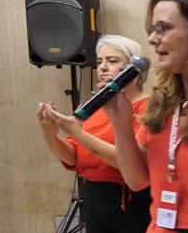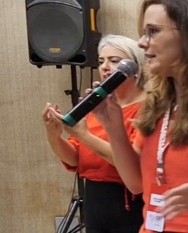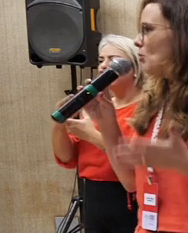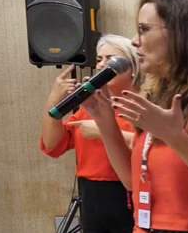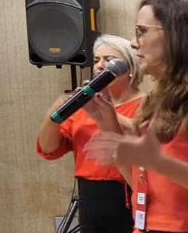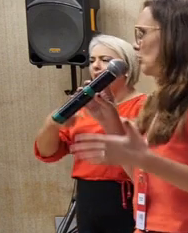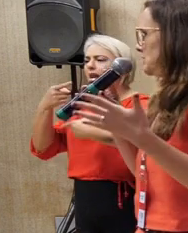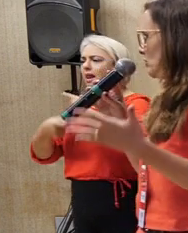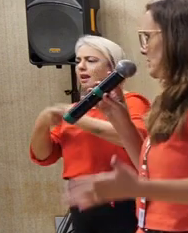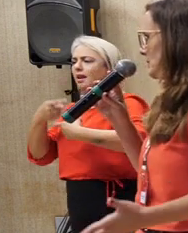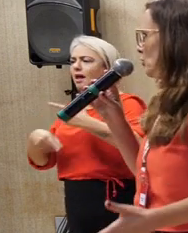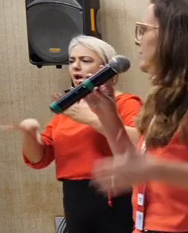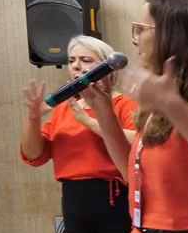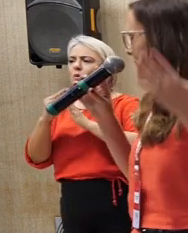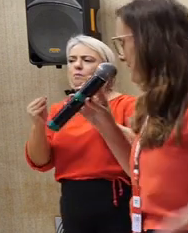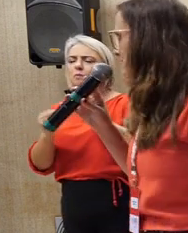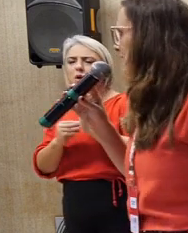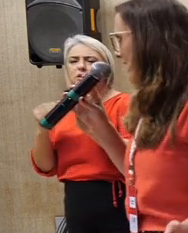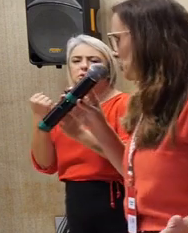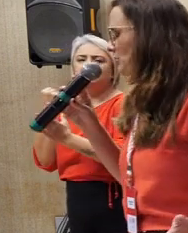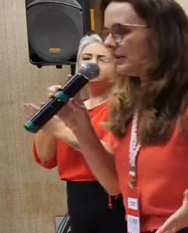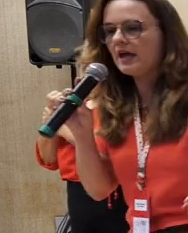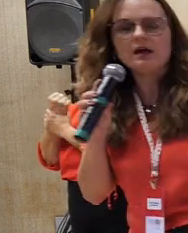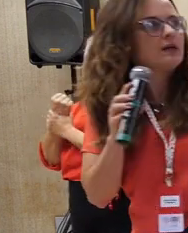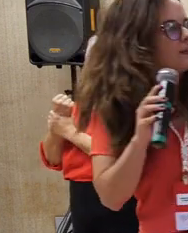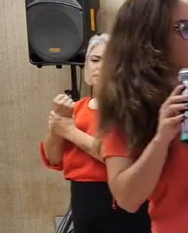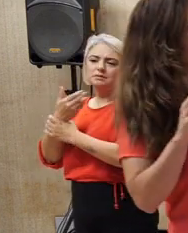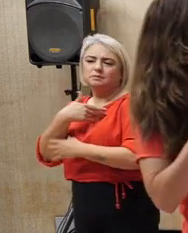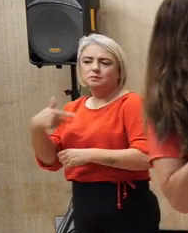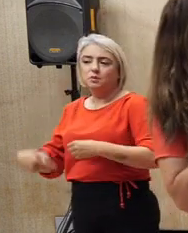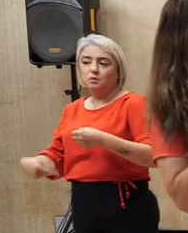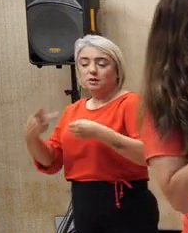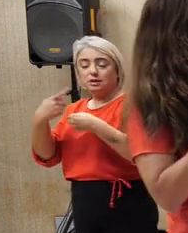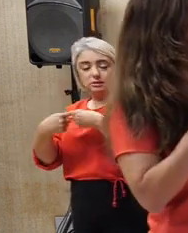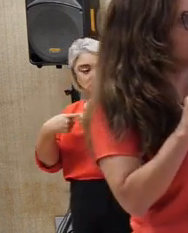para debater o modelo de segurança pública para a cidade, né?